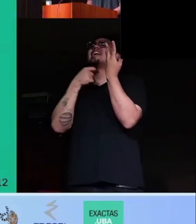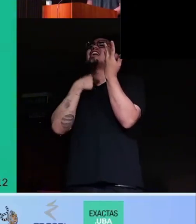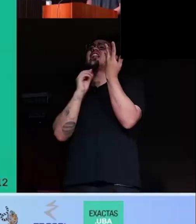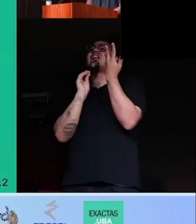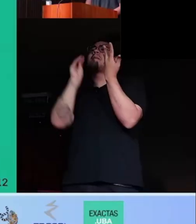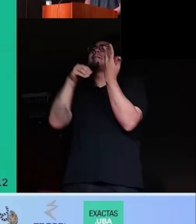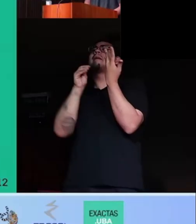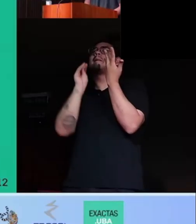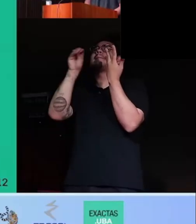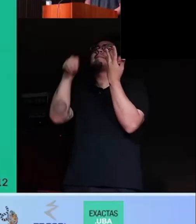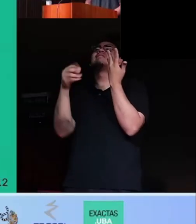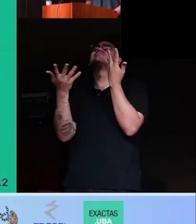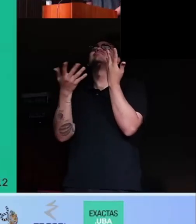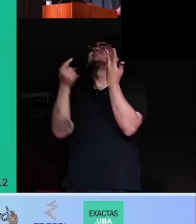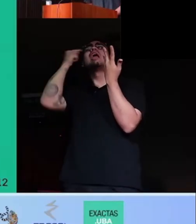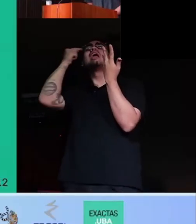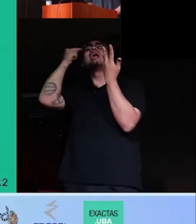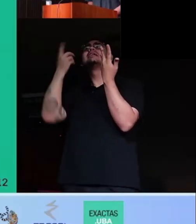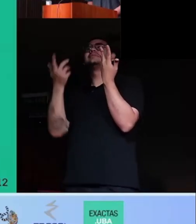alguna manera.